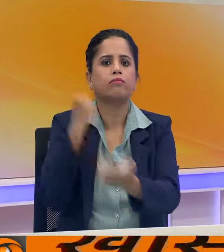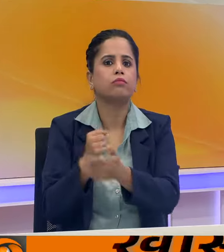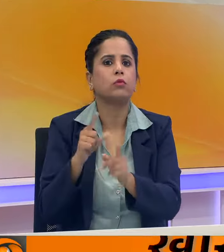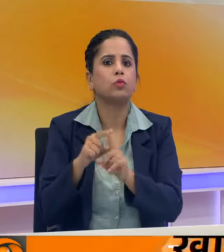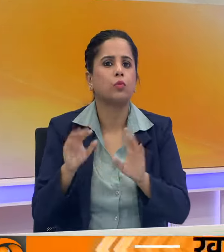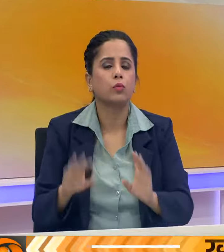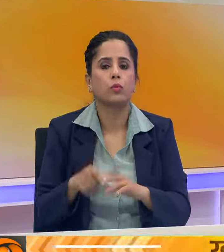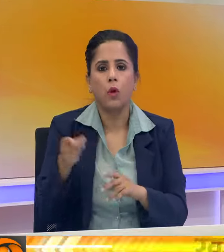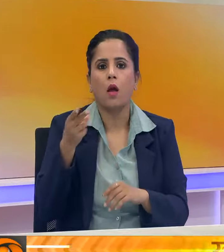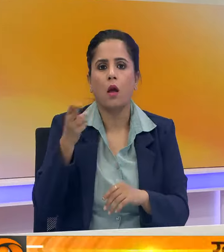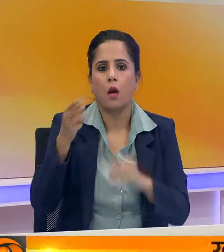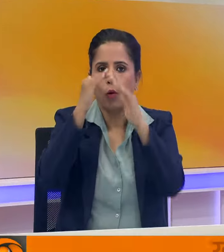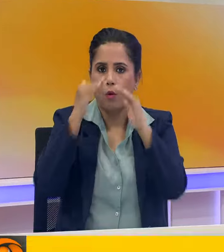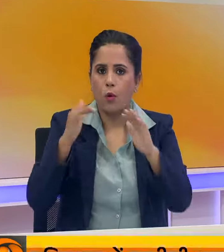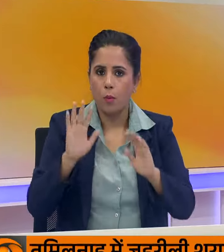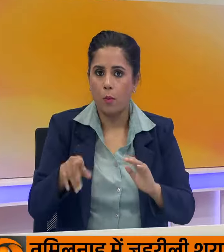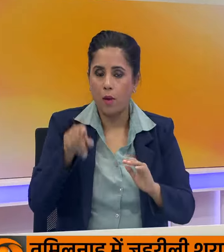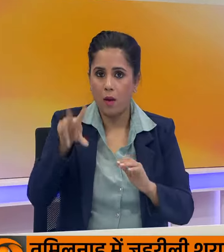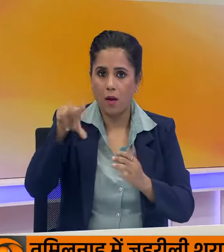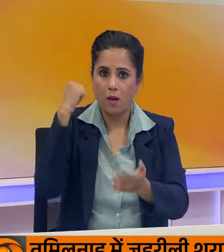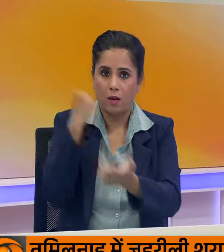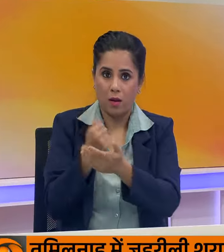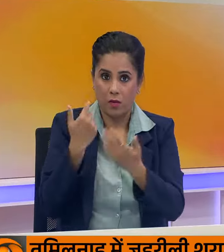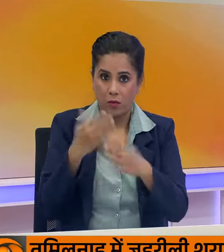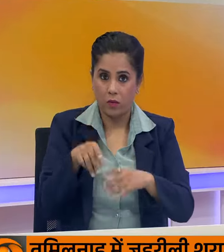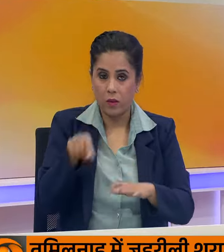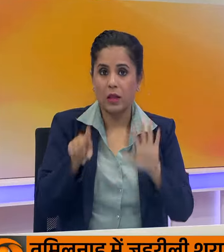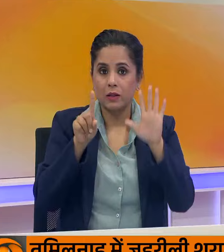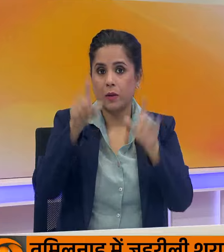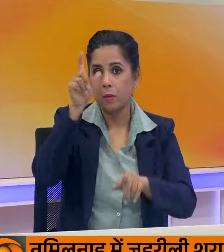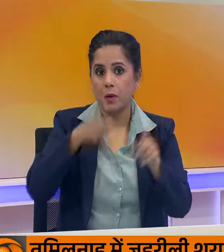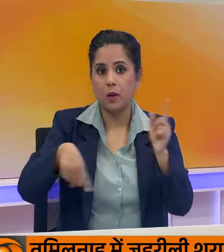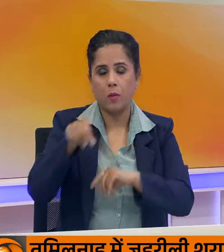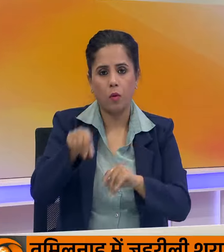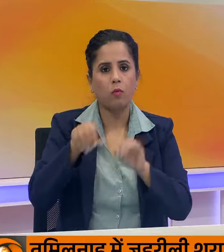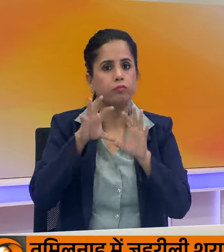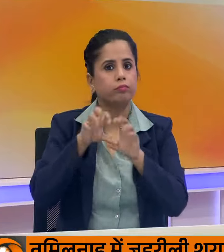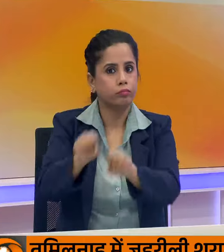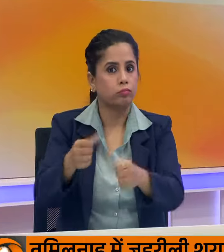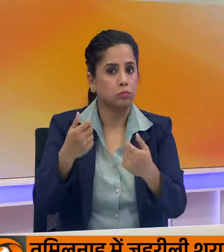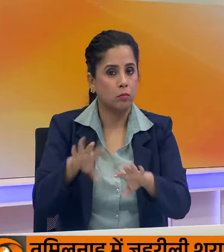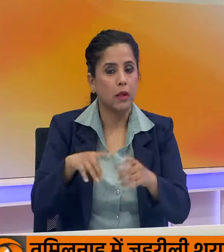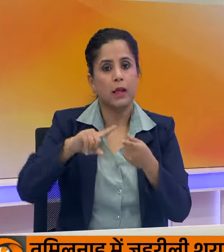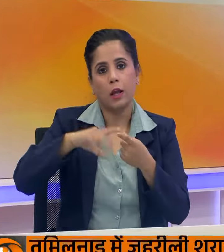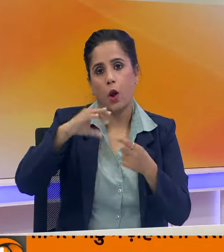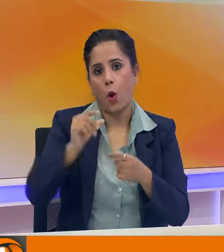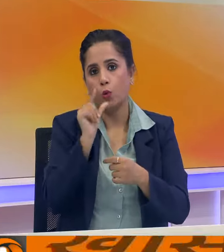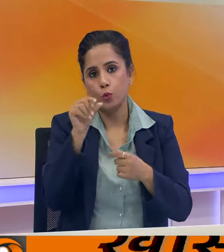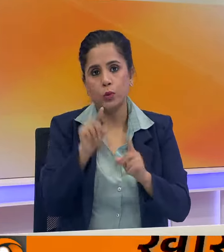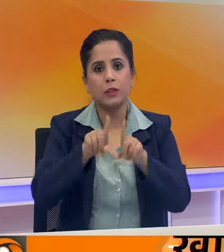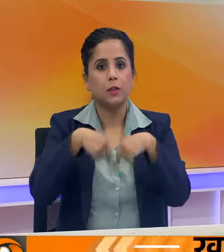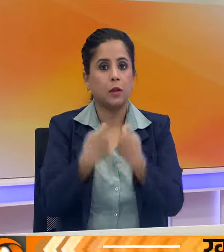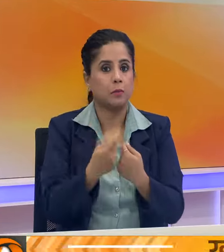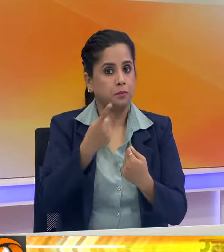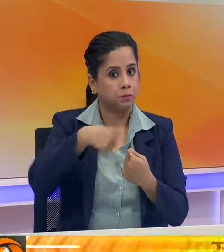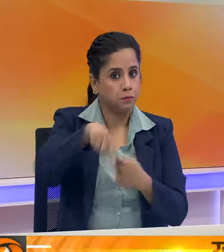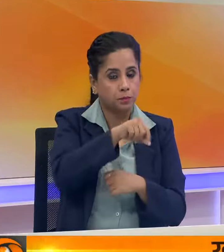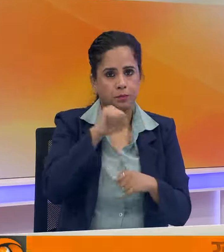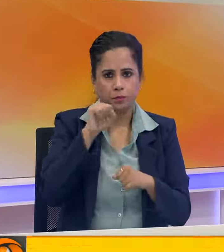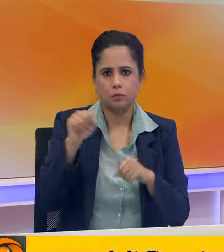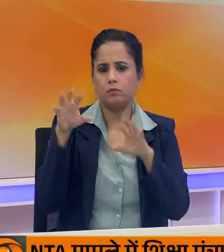थी किराए के मकान से छापेमारी कर छह आरोपियों की गिरफ्तारी के बाद ओयू की टीम ने